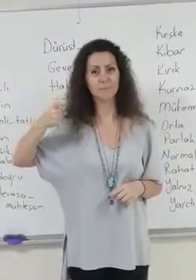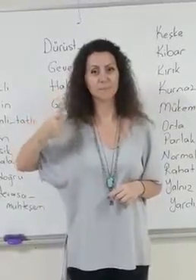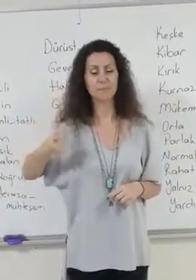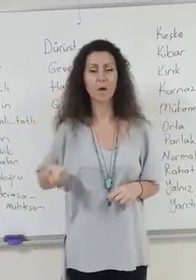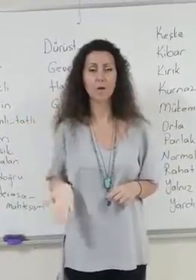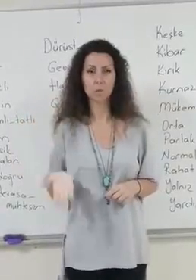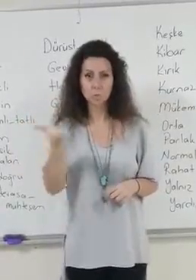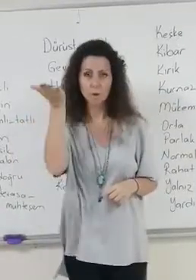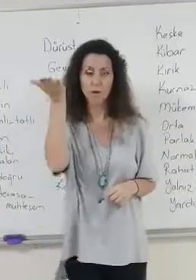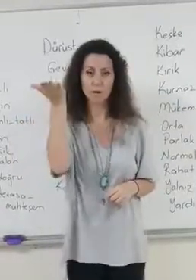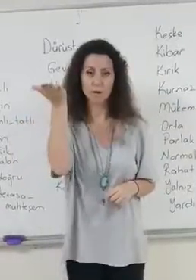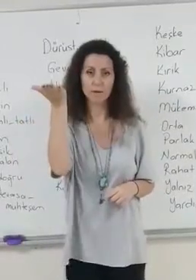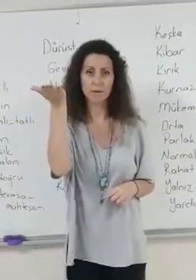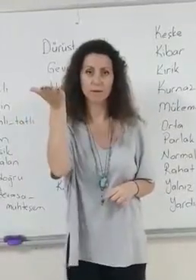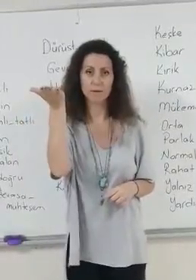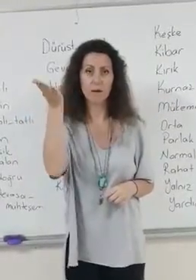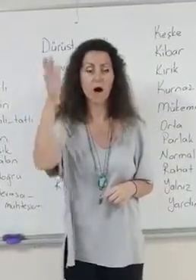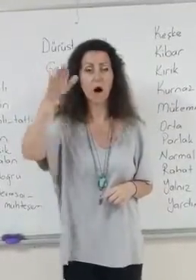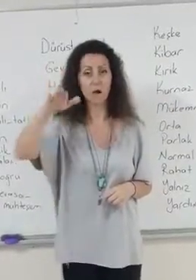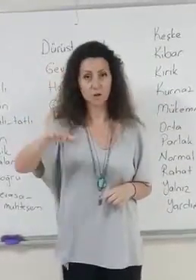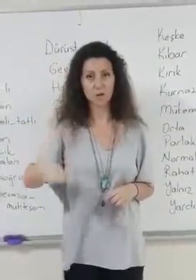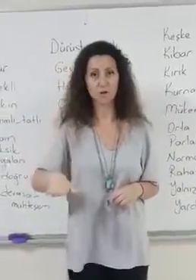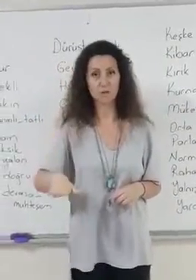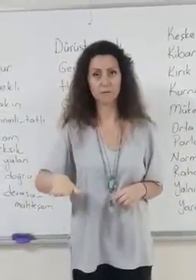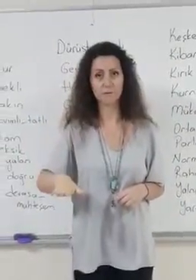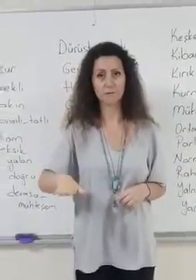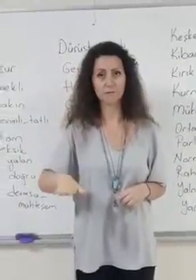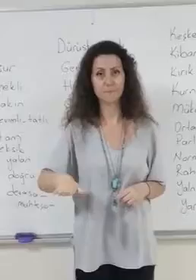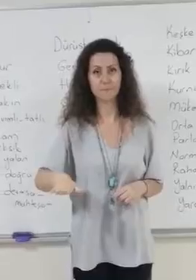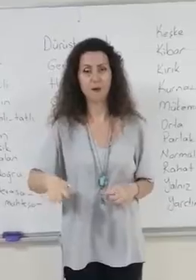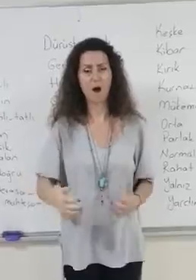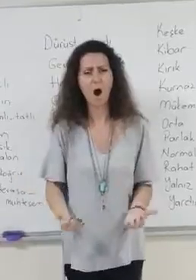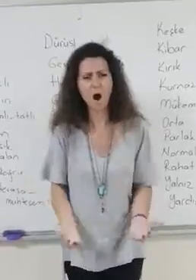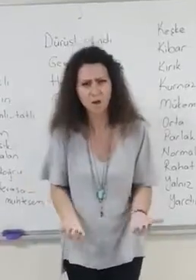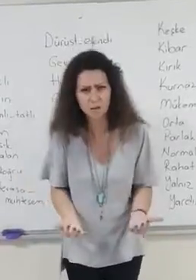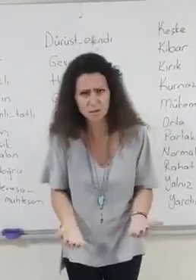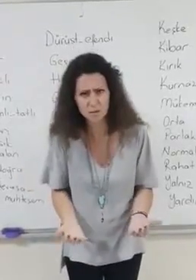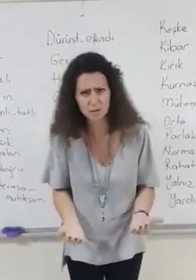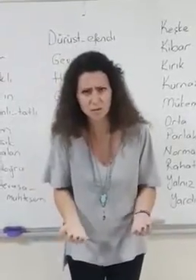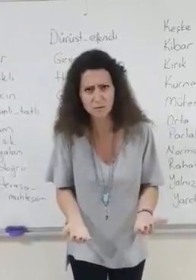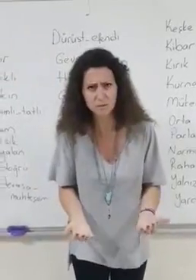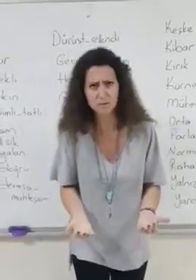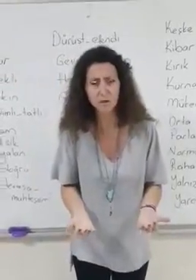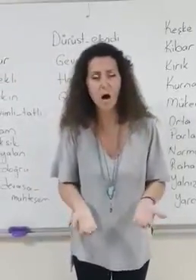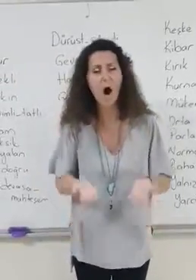yüksek, alçak, ağır, hafif,